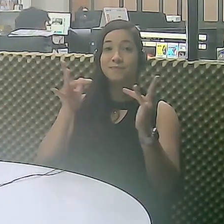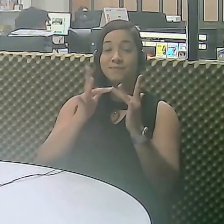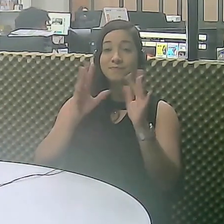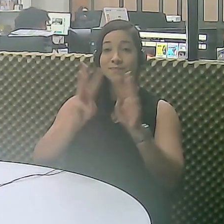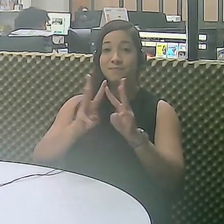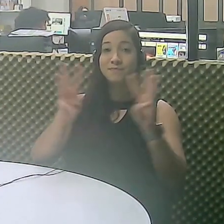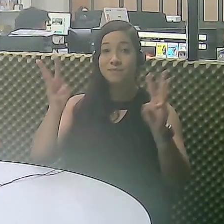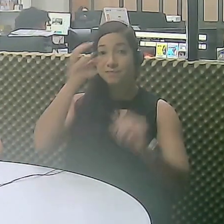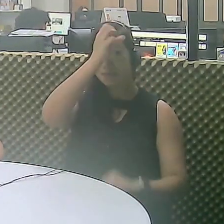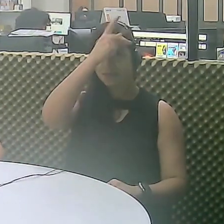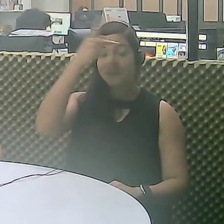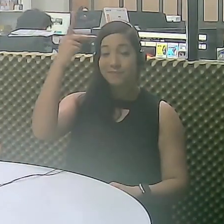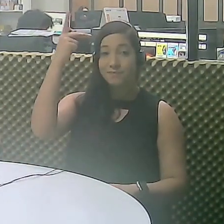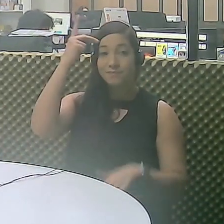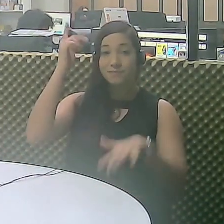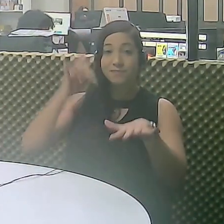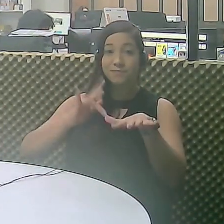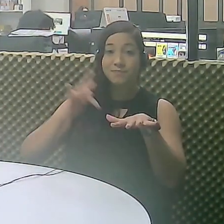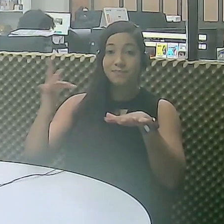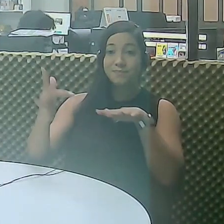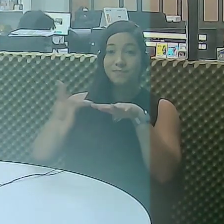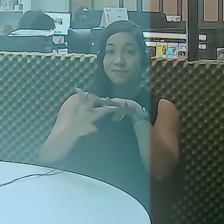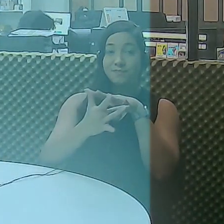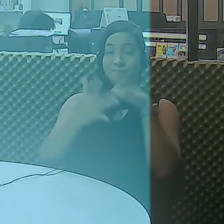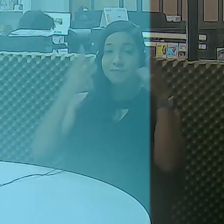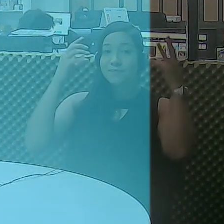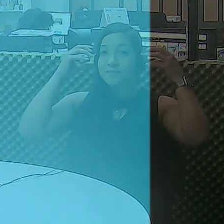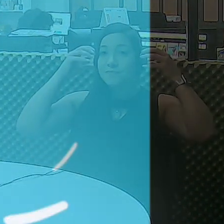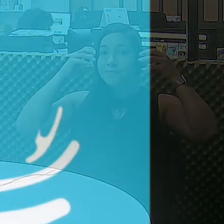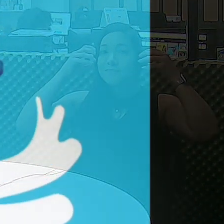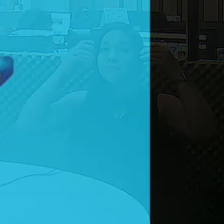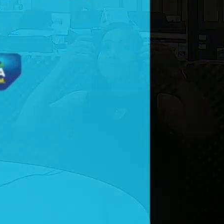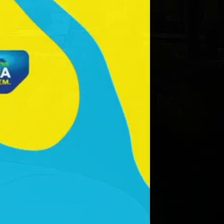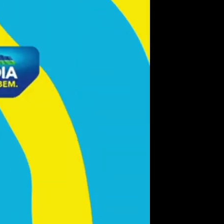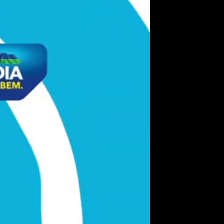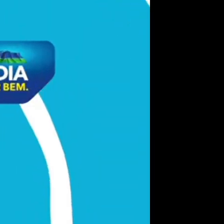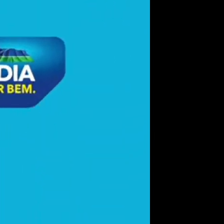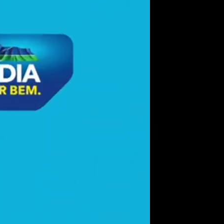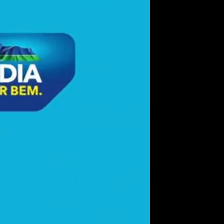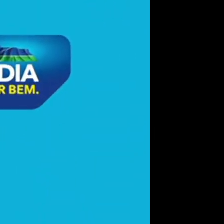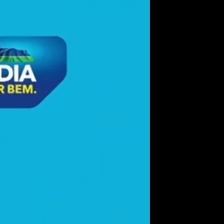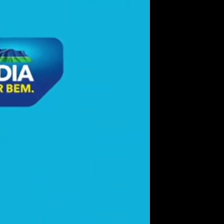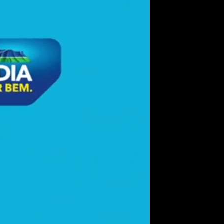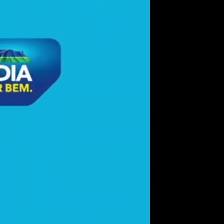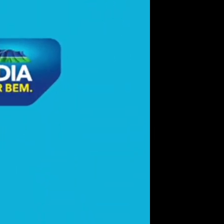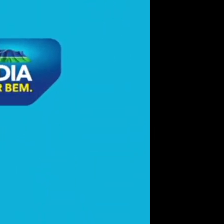Continue conosco no portal da Prefeitura e nas redes sociais.